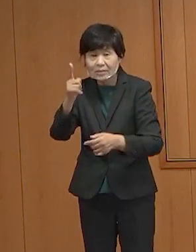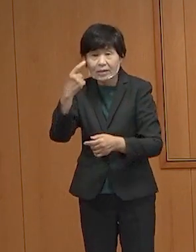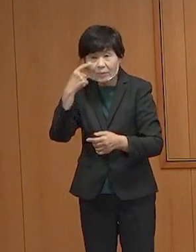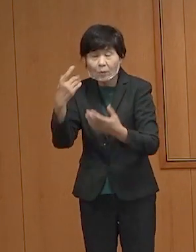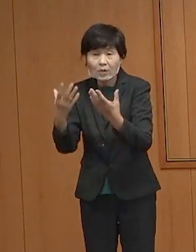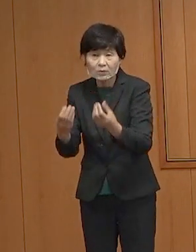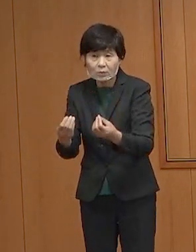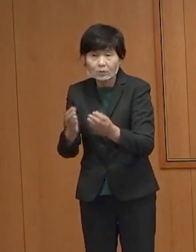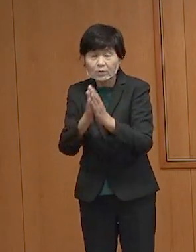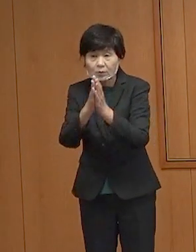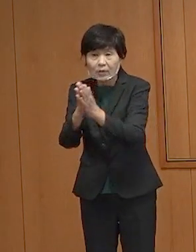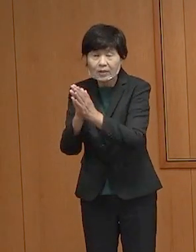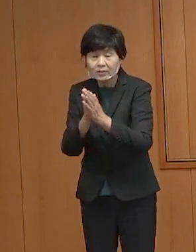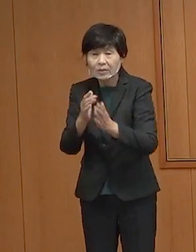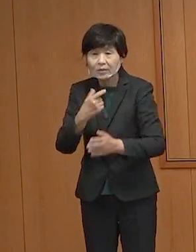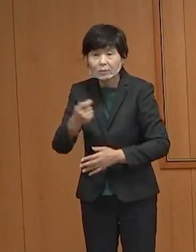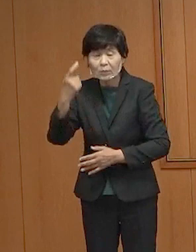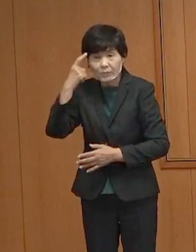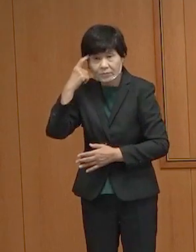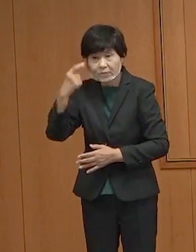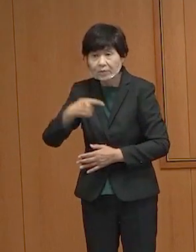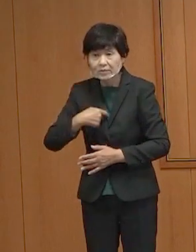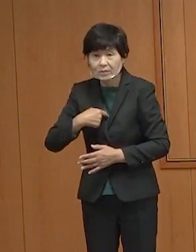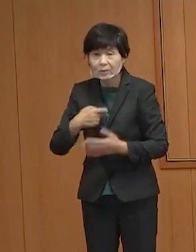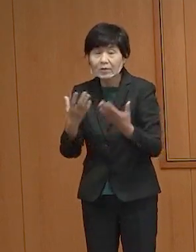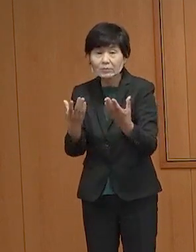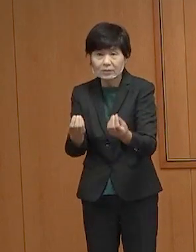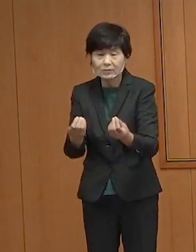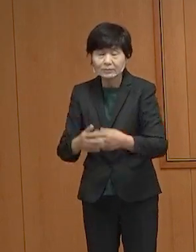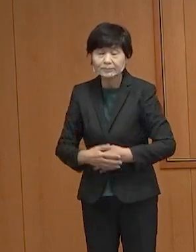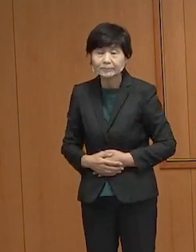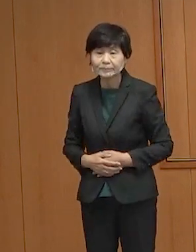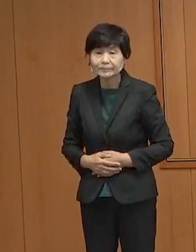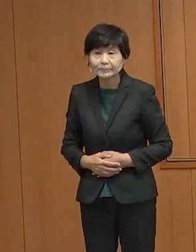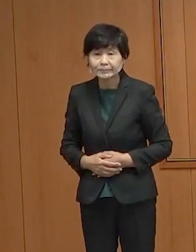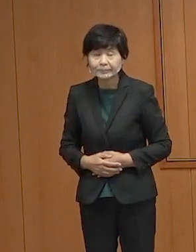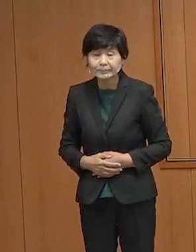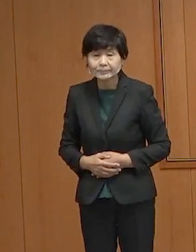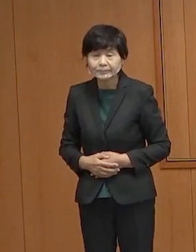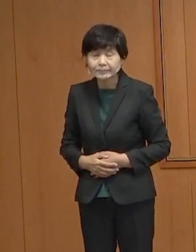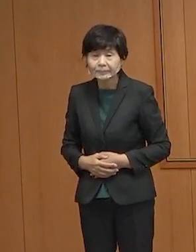。私の方から表示項でございました。